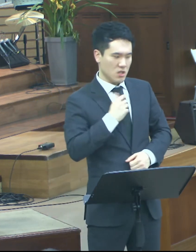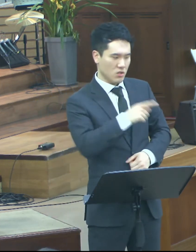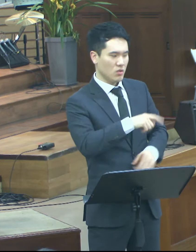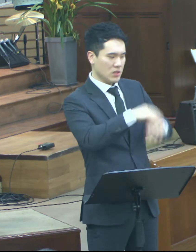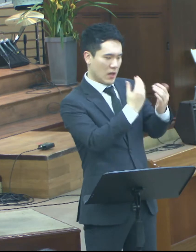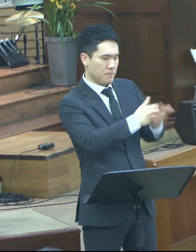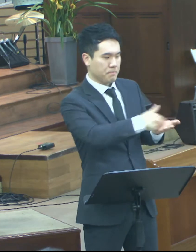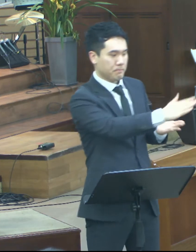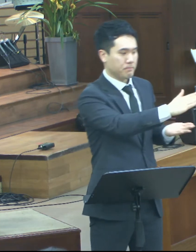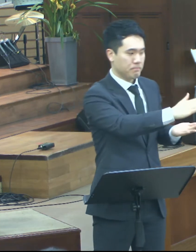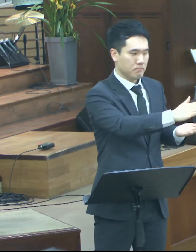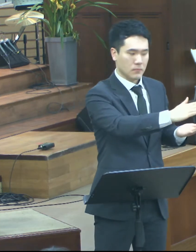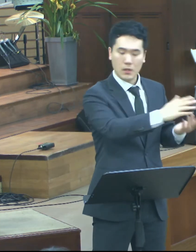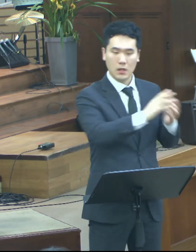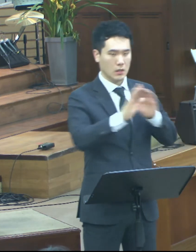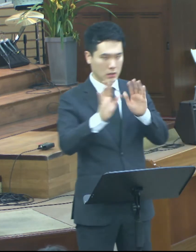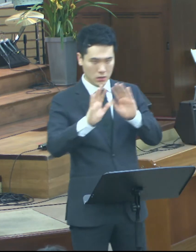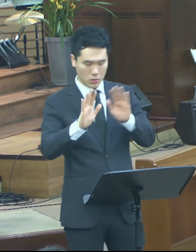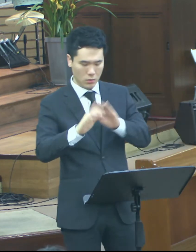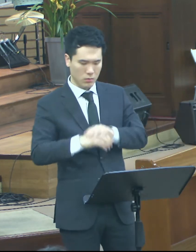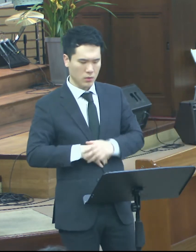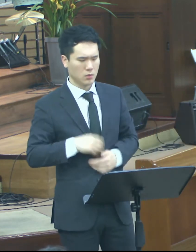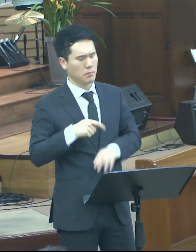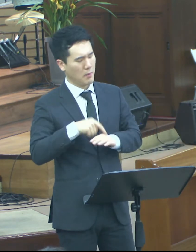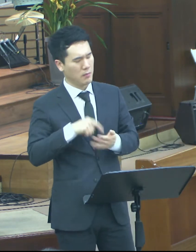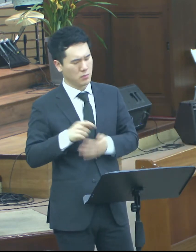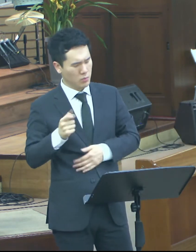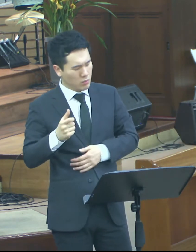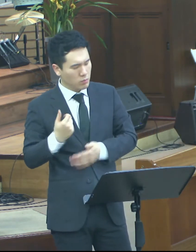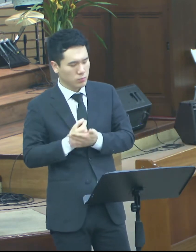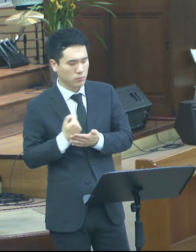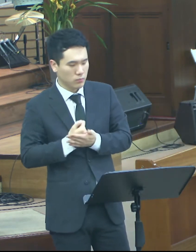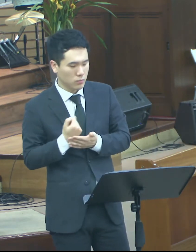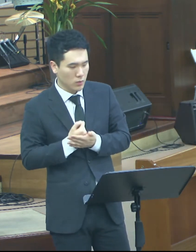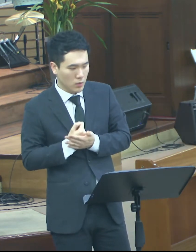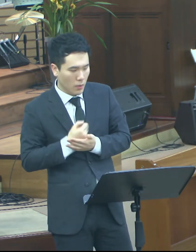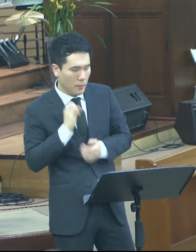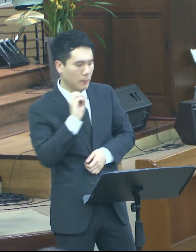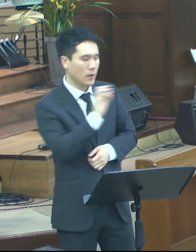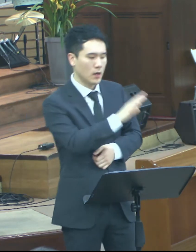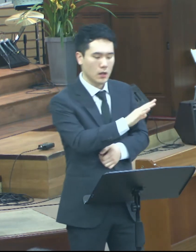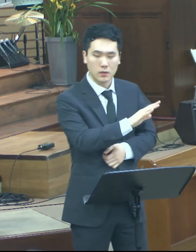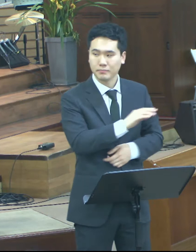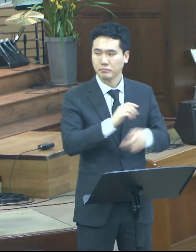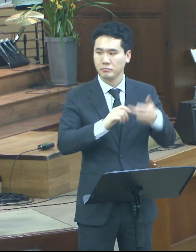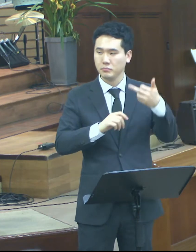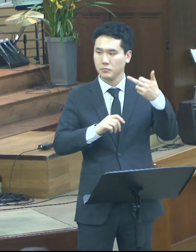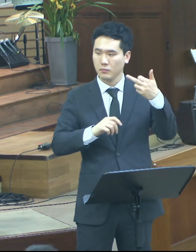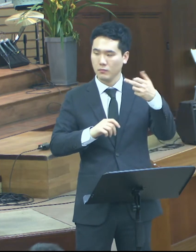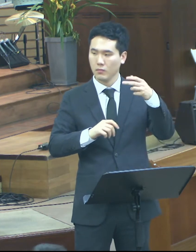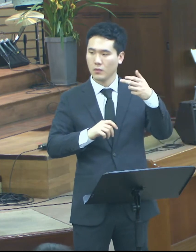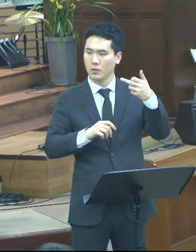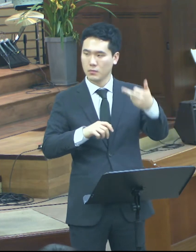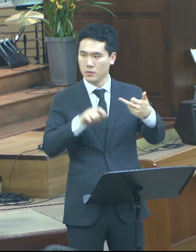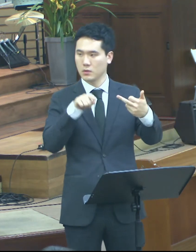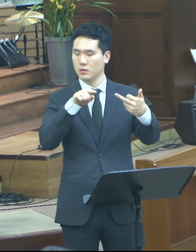생각은 하지 않았지만 굉장히 속상한 가운데 주님이 하신 말씀이 17절과 18절이죠. 자, 앞에 보시고